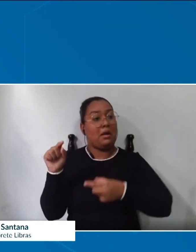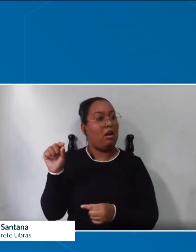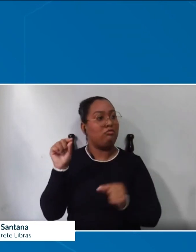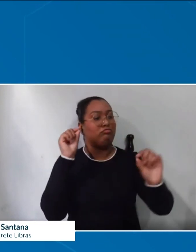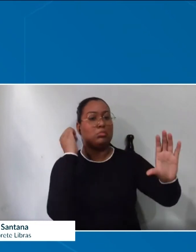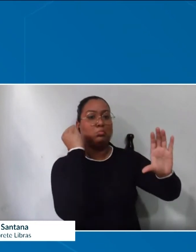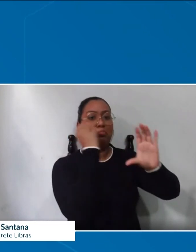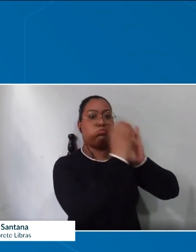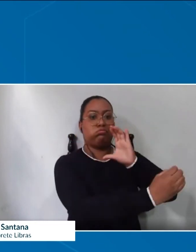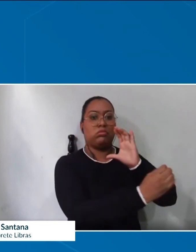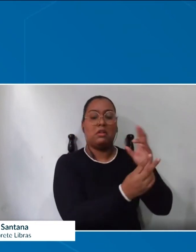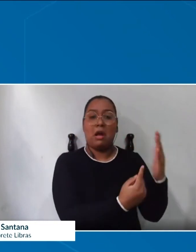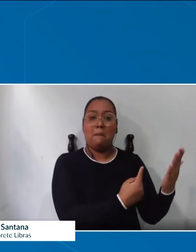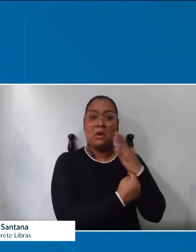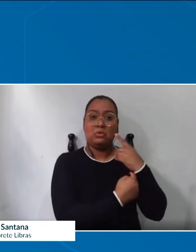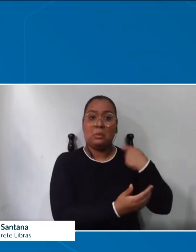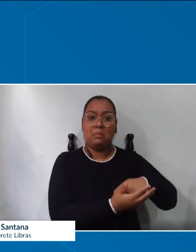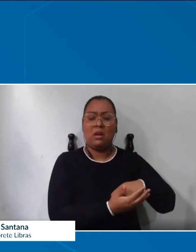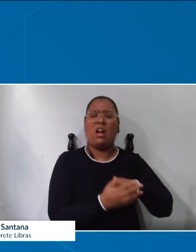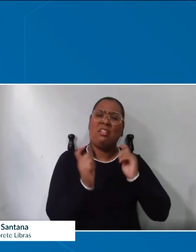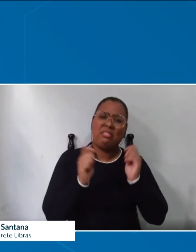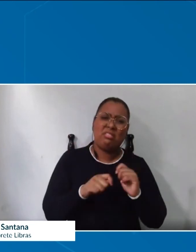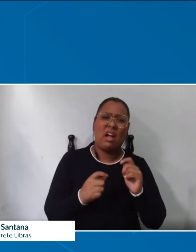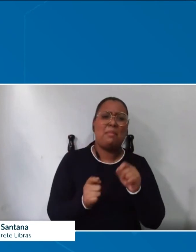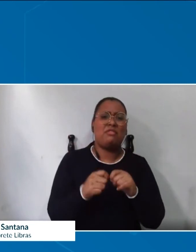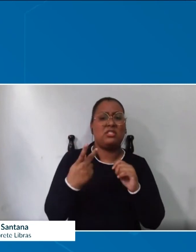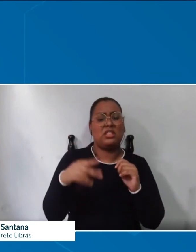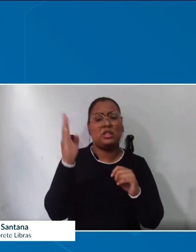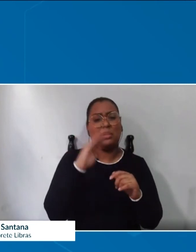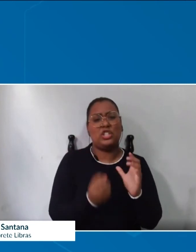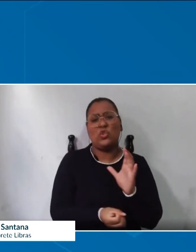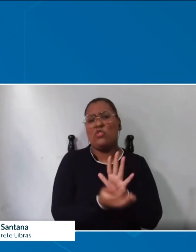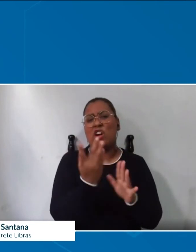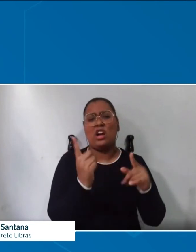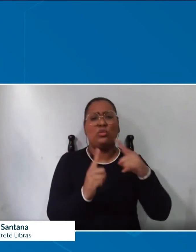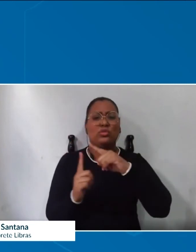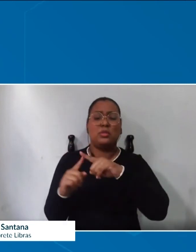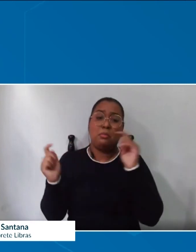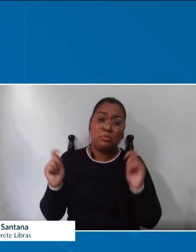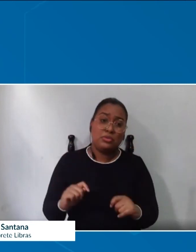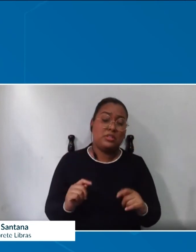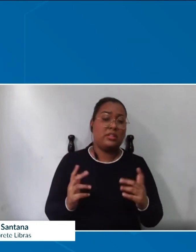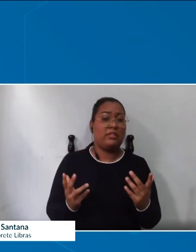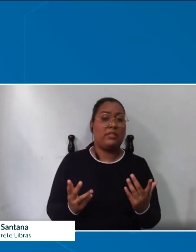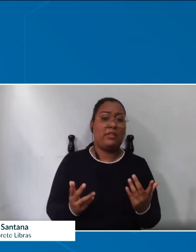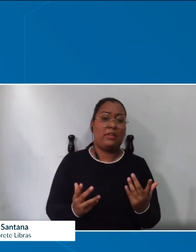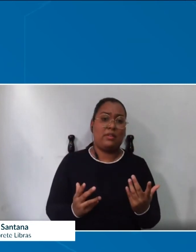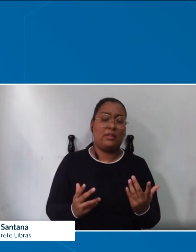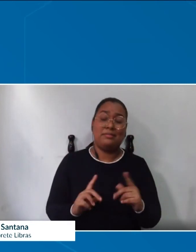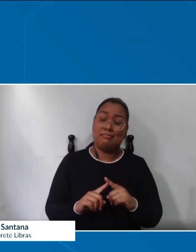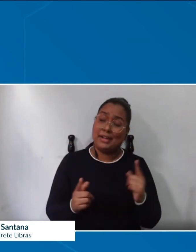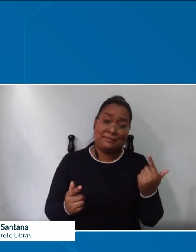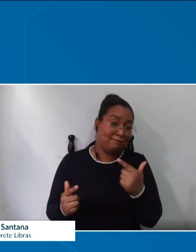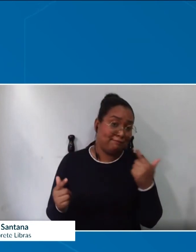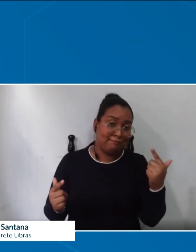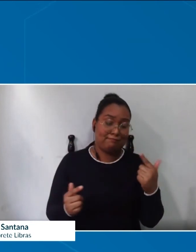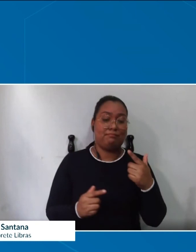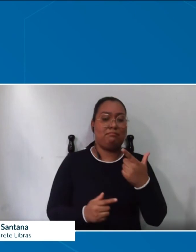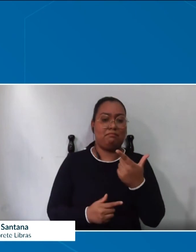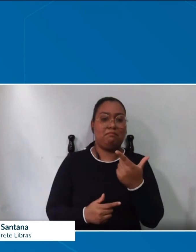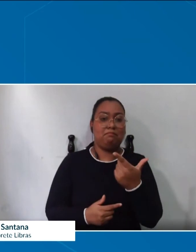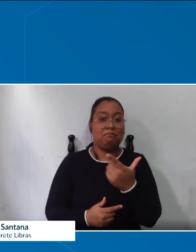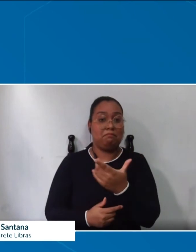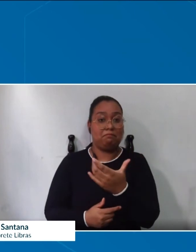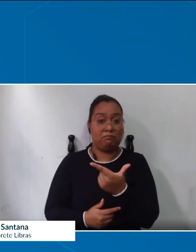feito tranquilamente no Brasil com vários produtos, e no caso de plásticos, por exemplo, desde 2004, numa parceria